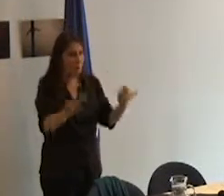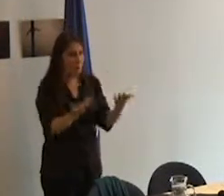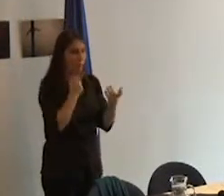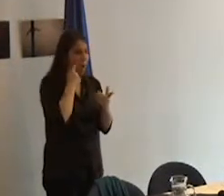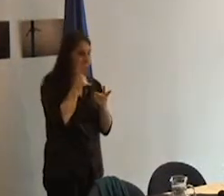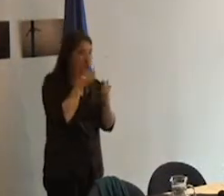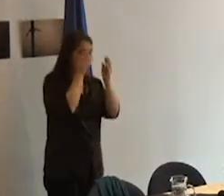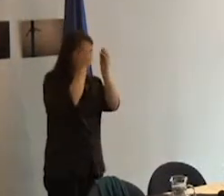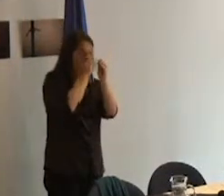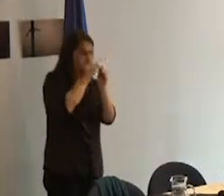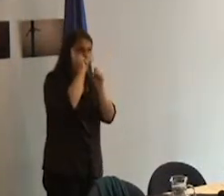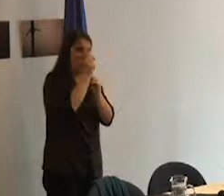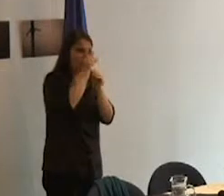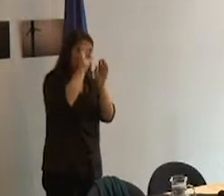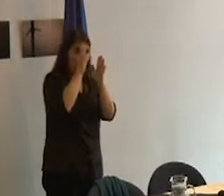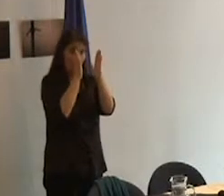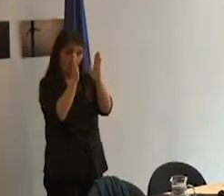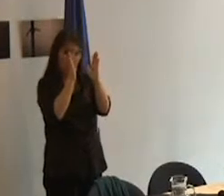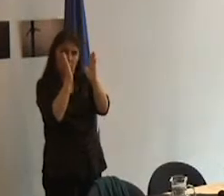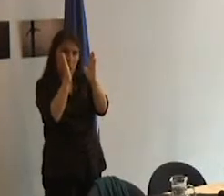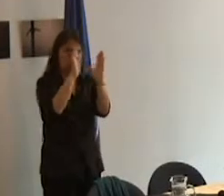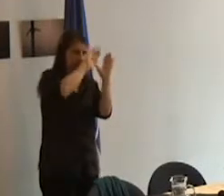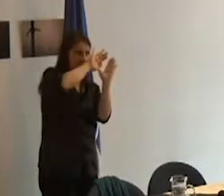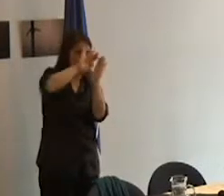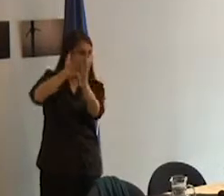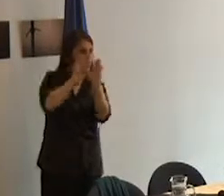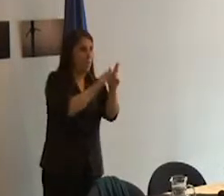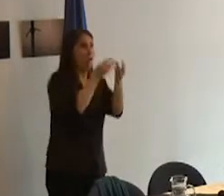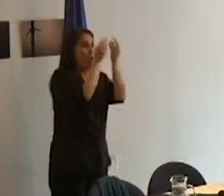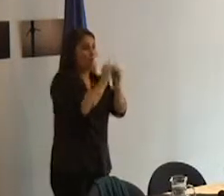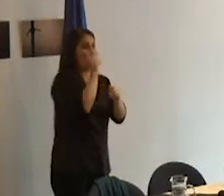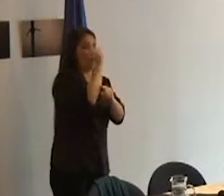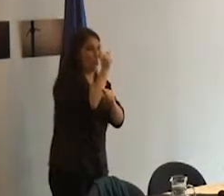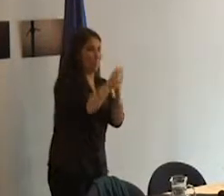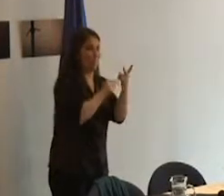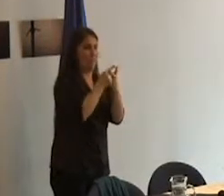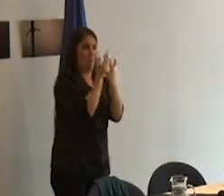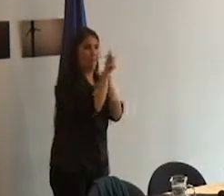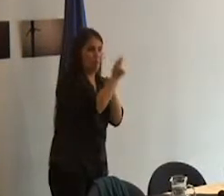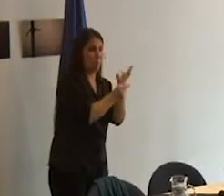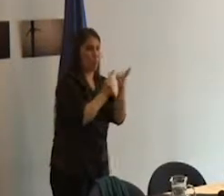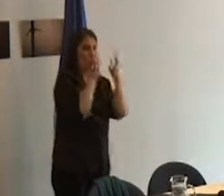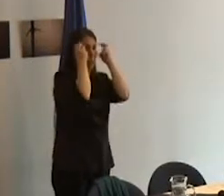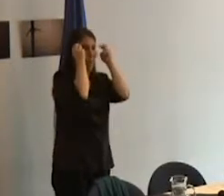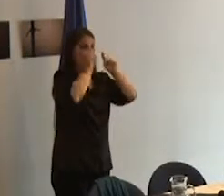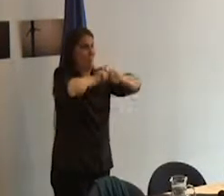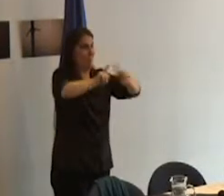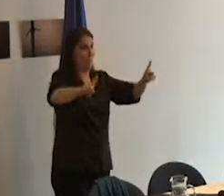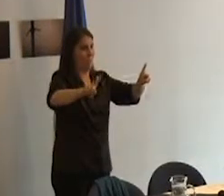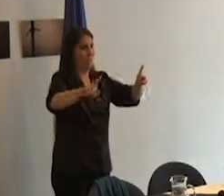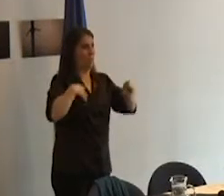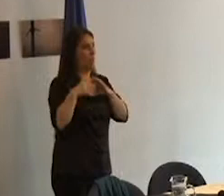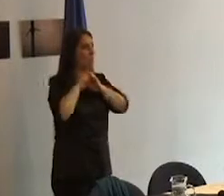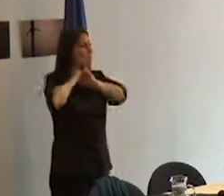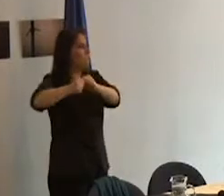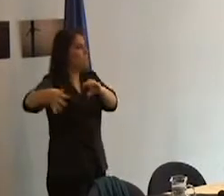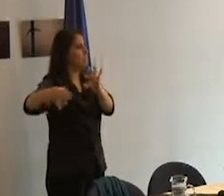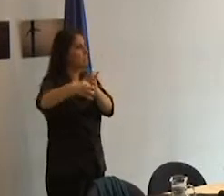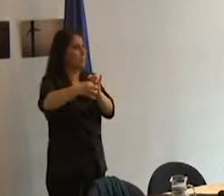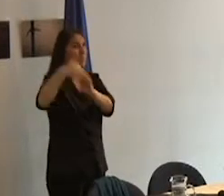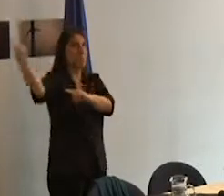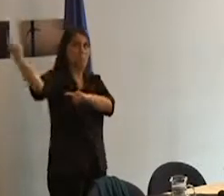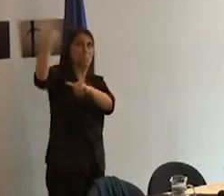otras formas políticas, otras formas económicas, otras formas de conocimiento. Desprenderse de esa